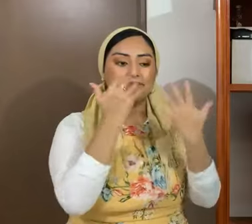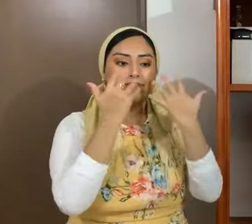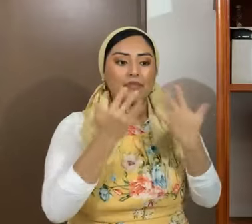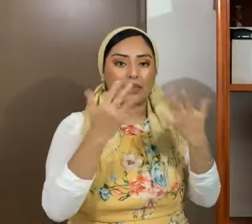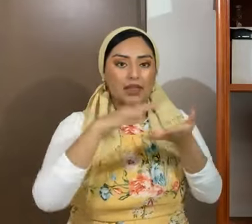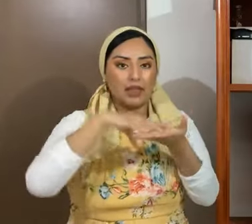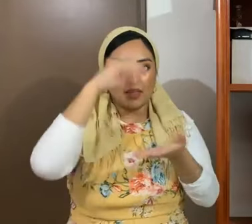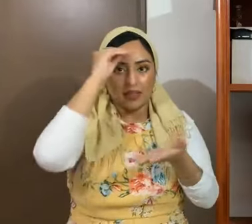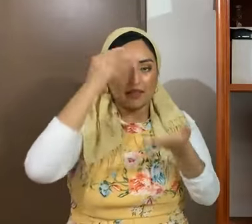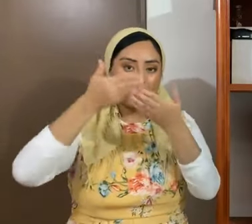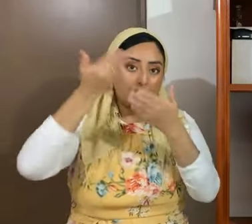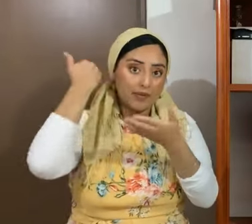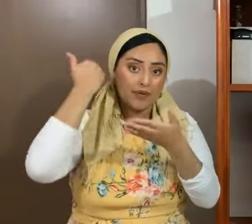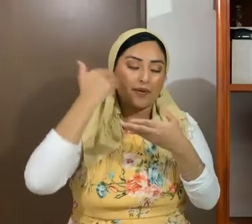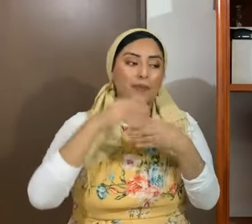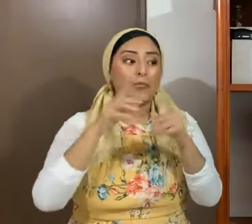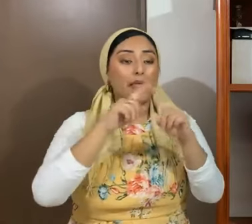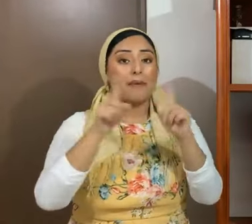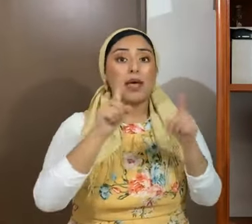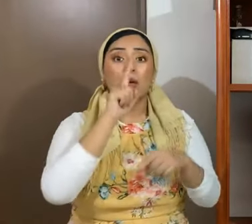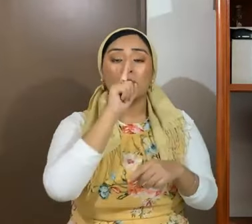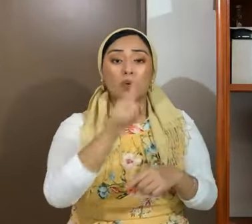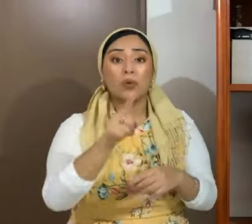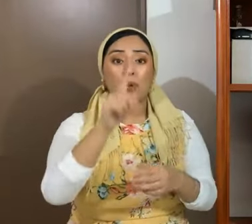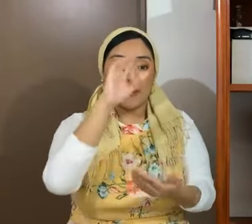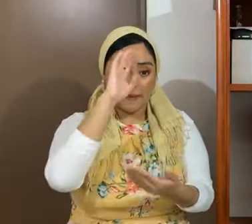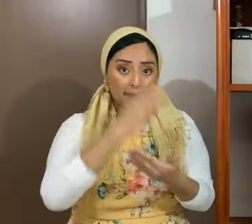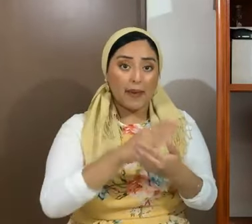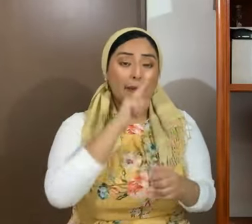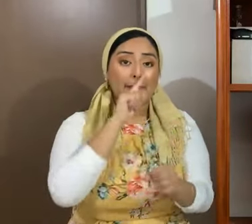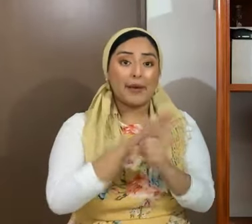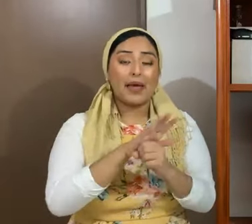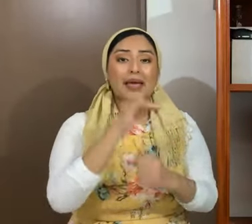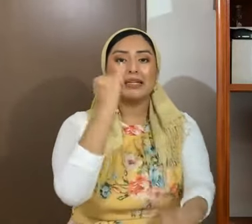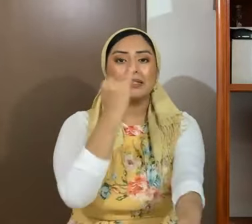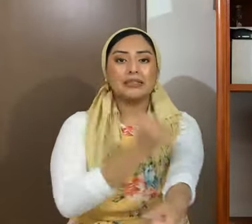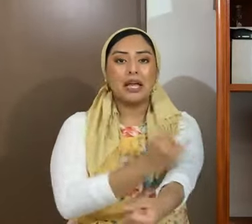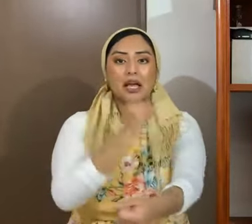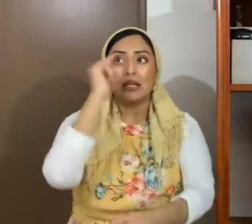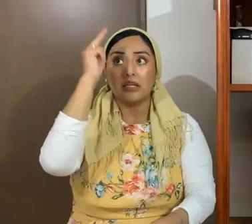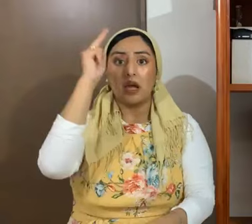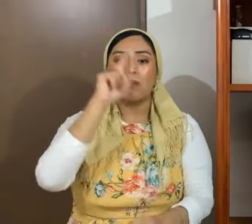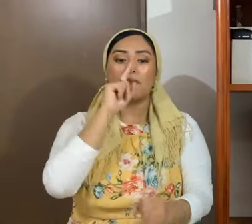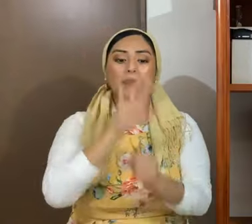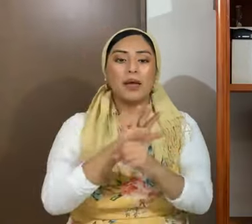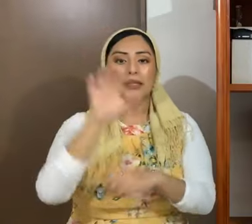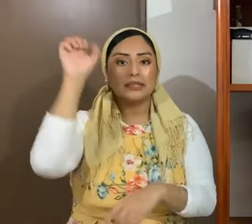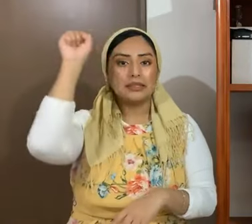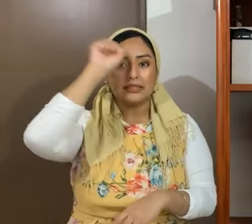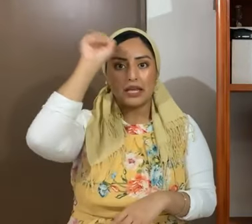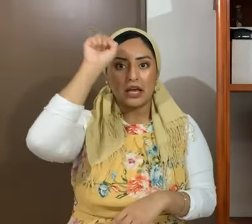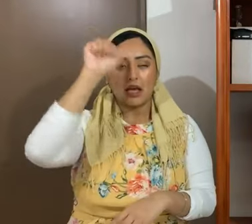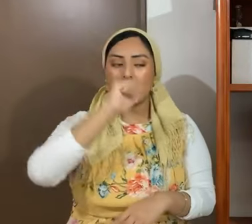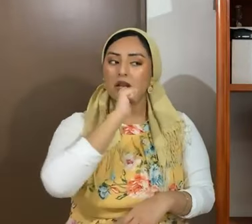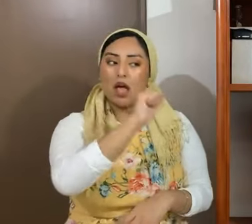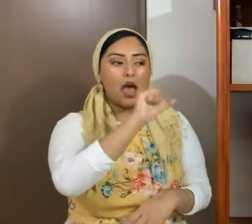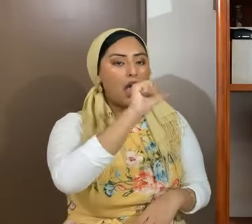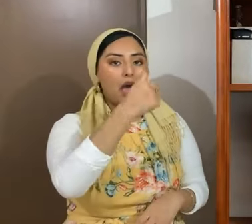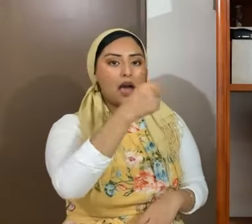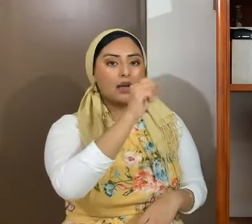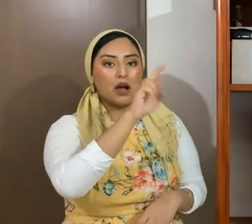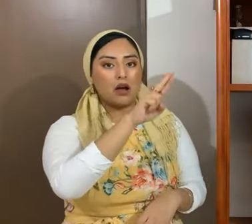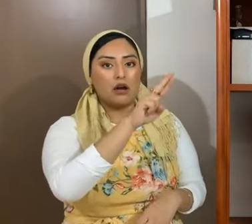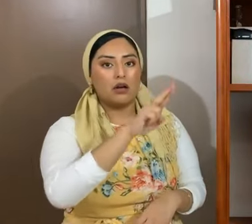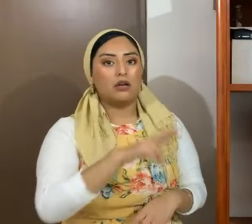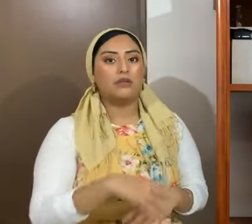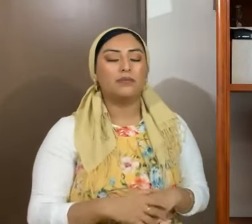ya lo estudiamos la vez pasada, pero el hijo de la promesa es Isaac, porque Yahweh se lo prometió a Sara, no a Agar.